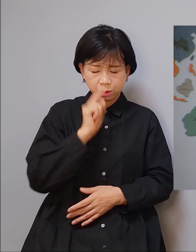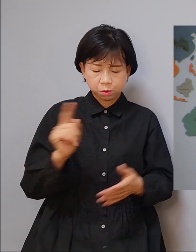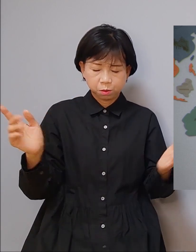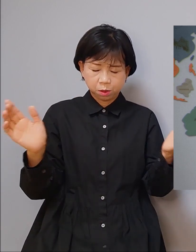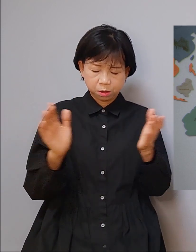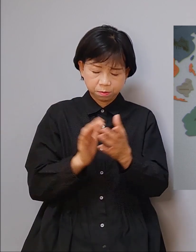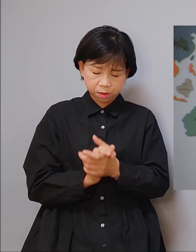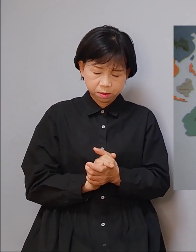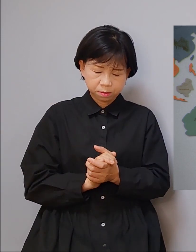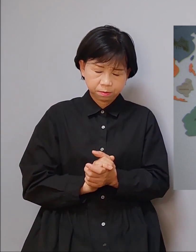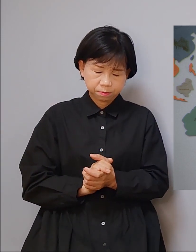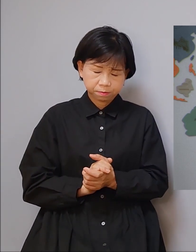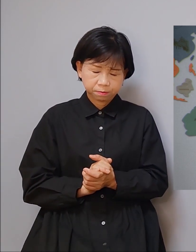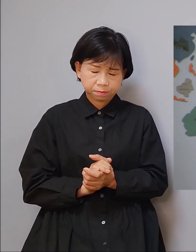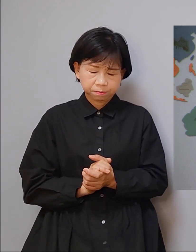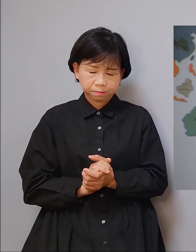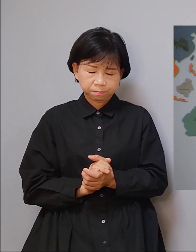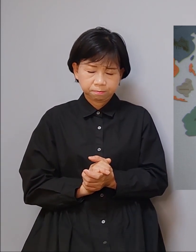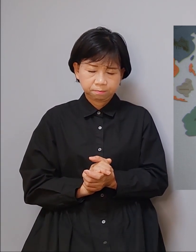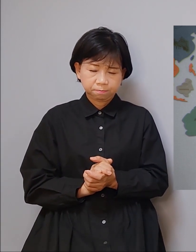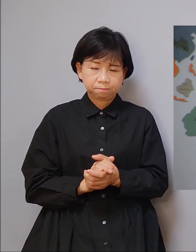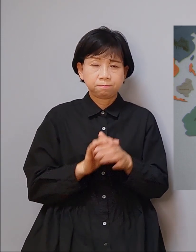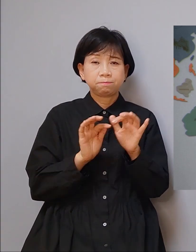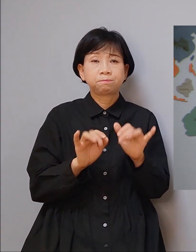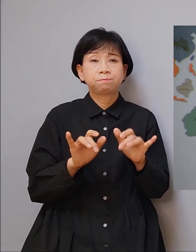기도드립니다. 아멘.